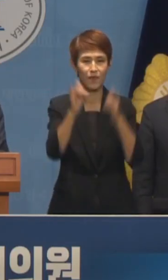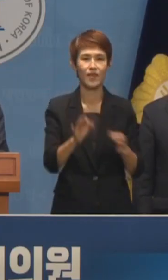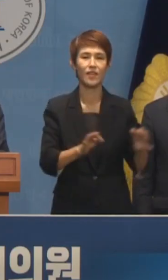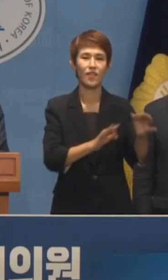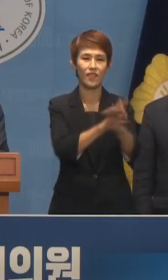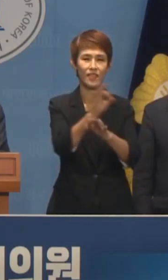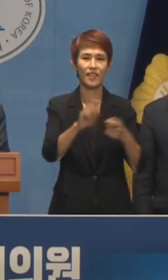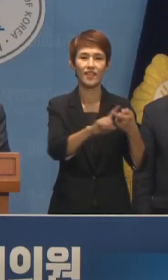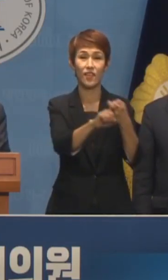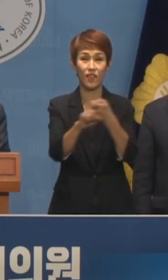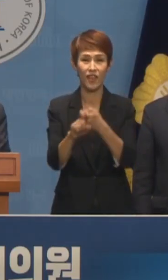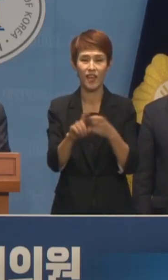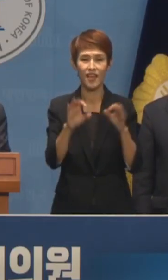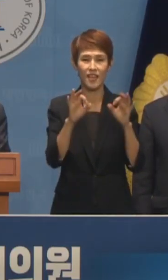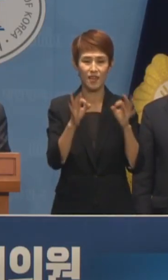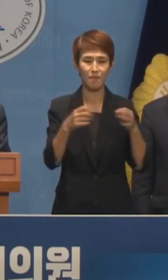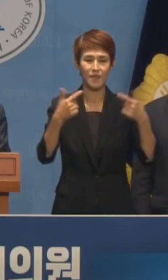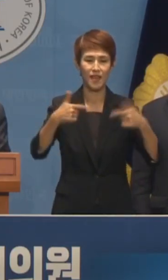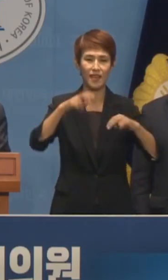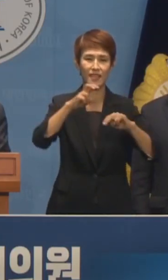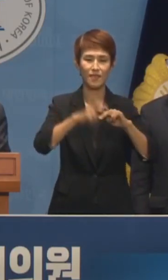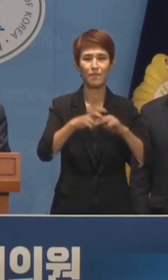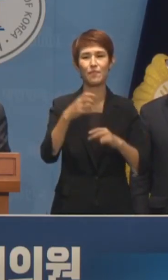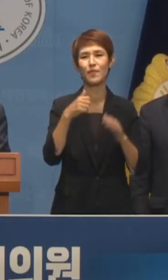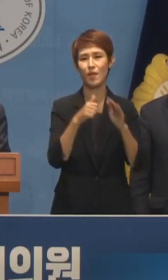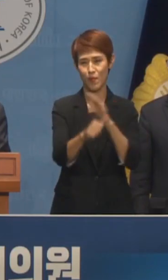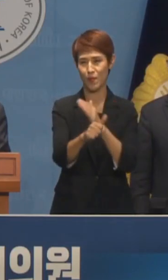한국사회적경제연대회의에 김경민 상임대표님 오셨습니다.